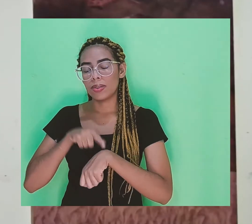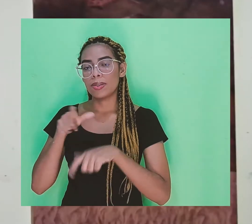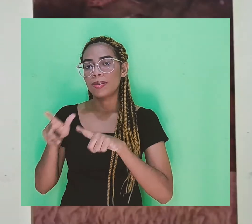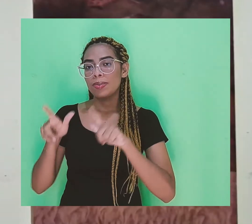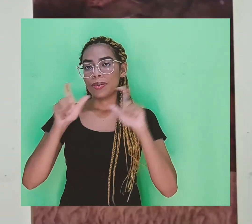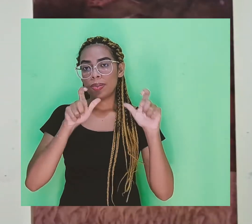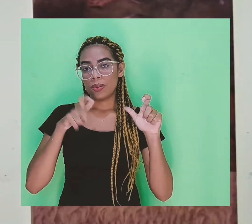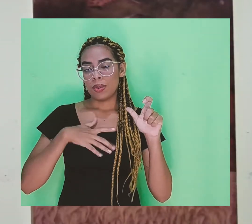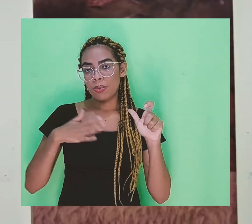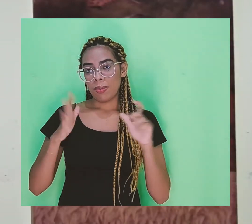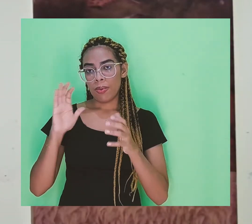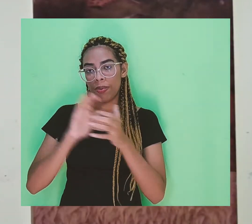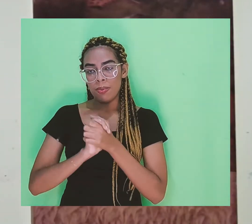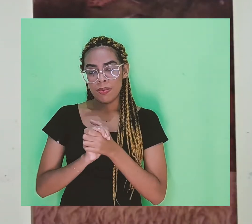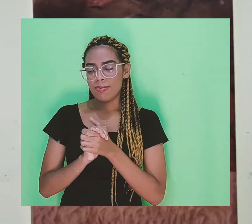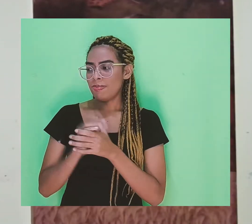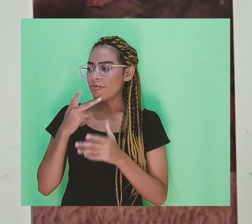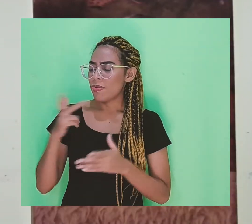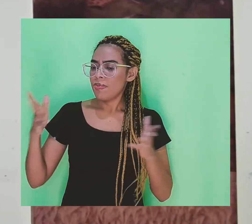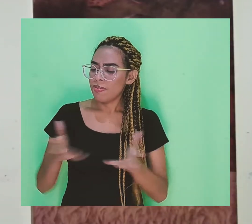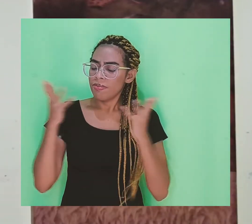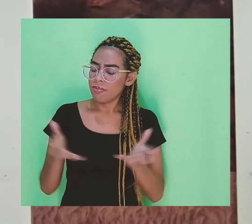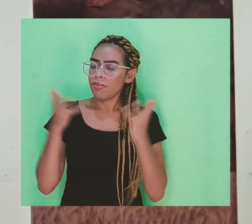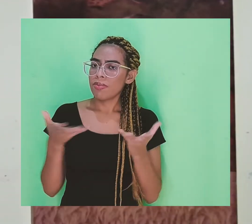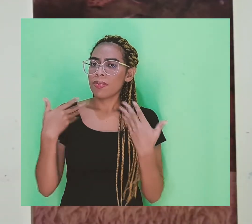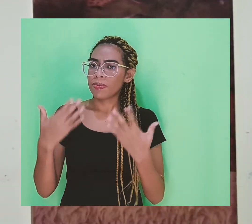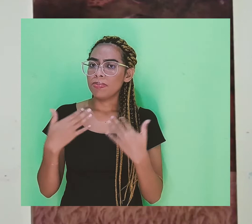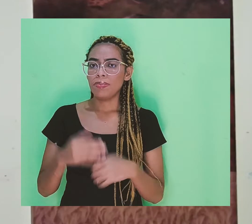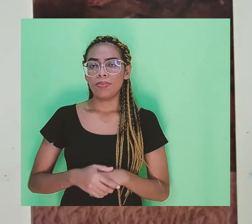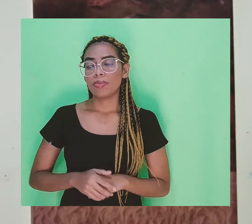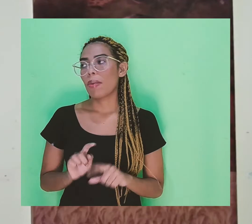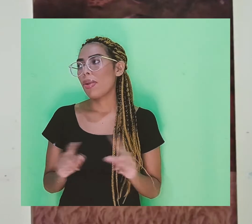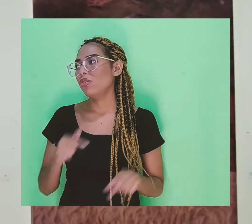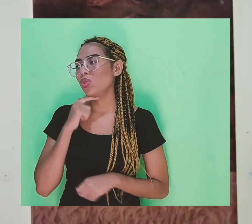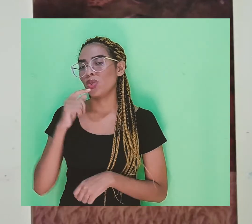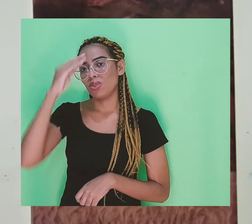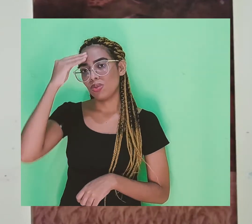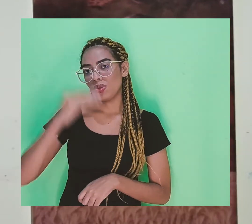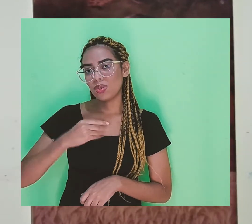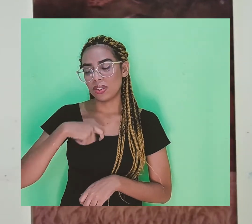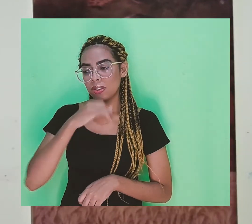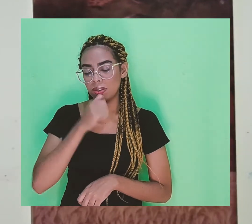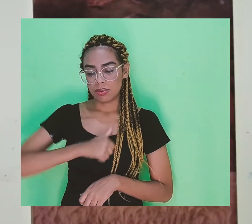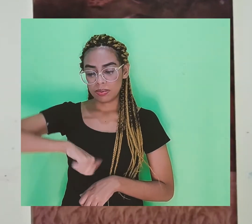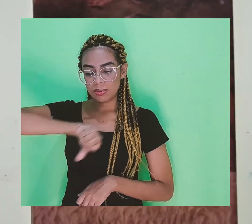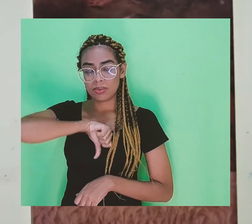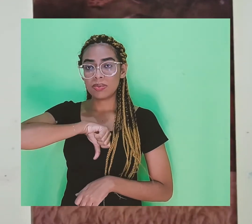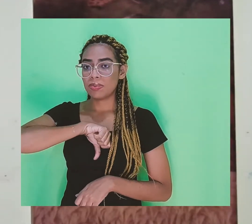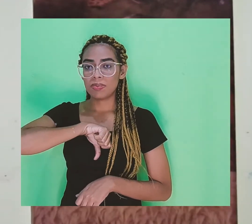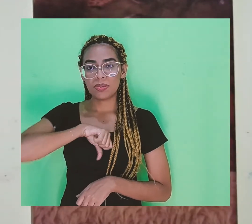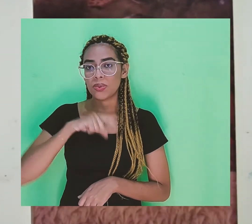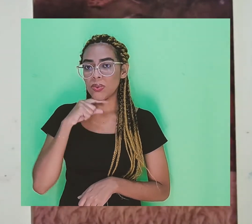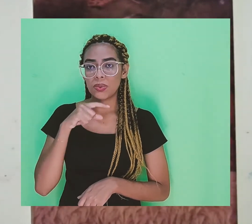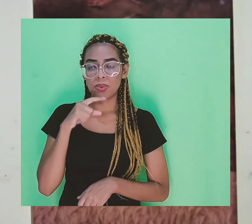companheiro insistiu pra caramba pra isso, mas eu tava com tanta baixa autoestima que eu não conseguia. E hoje em dia, eu tava falando com a Dani